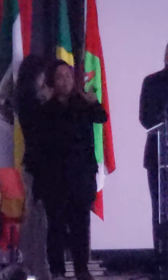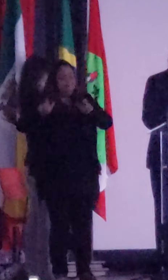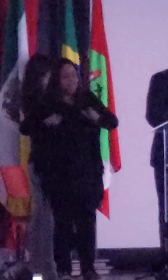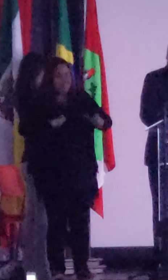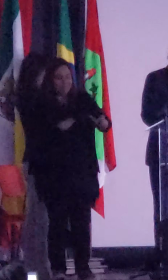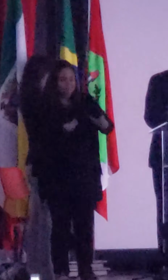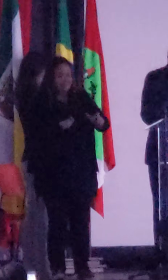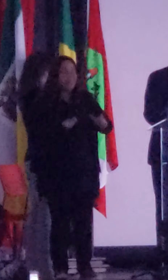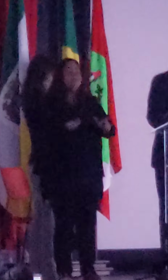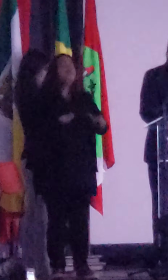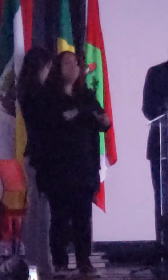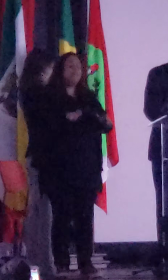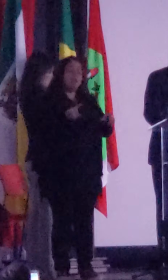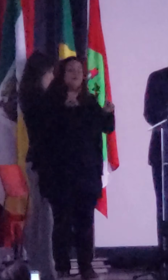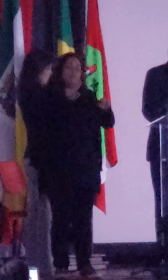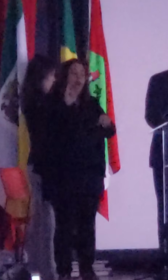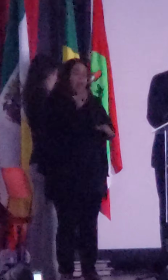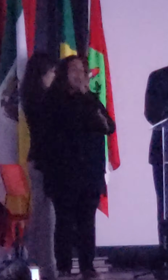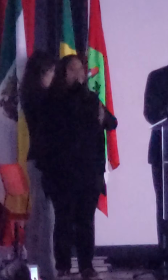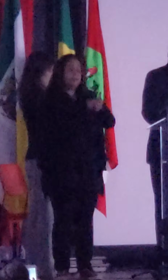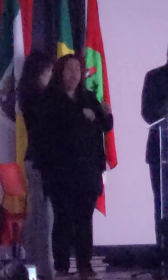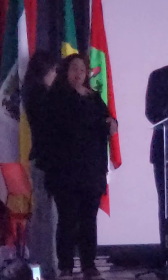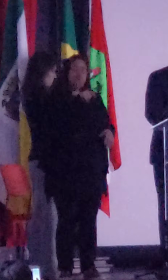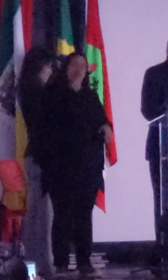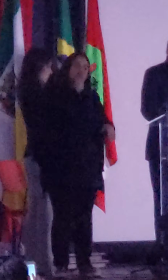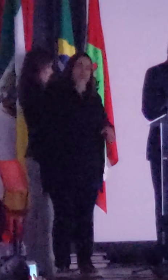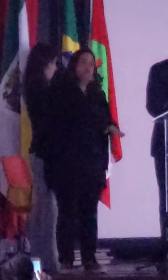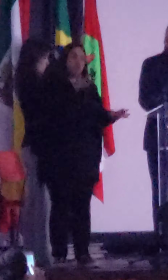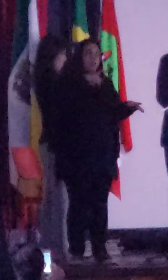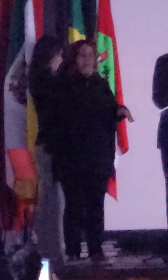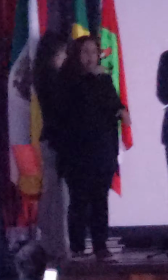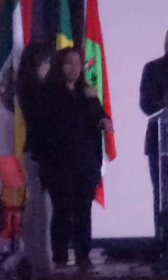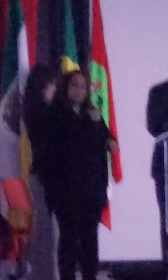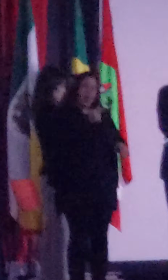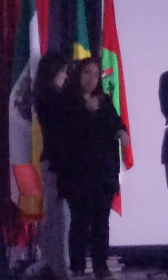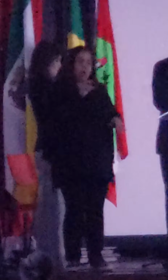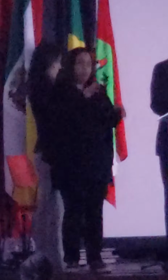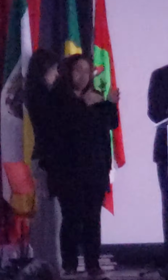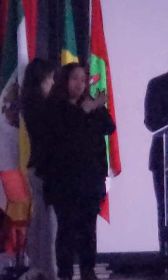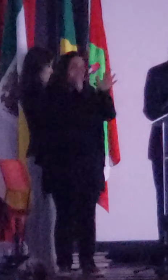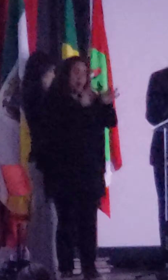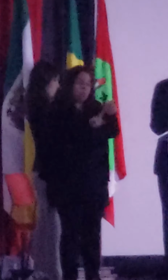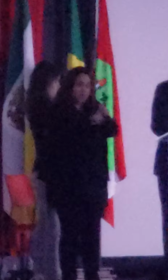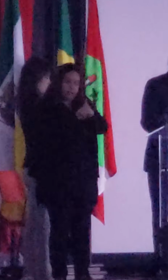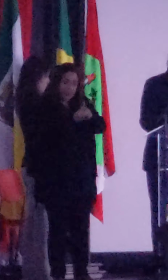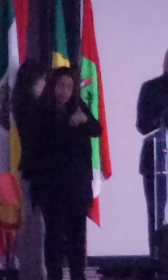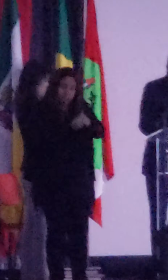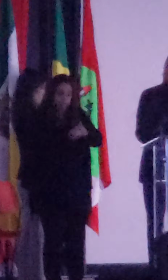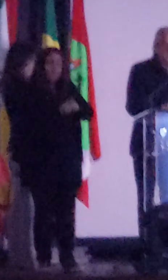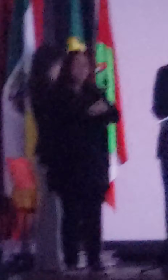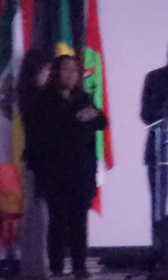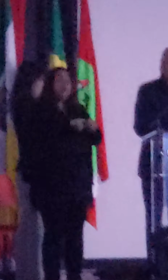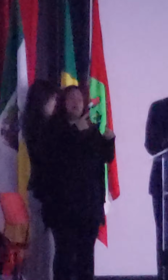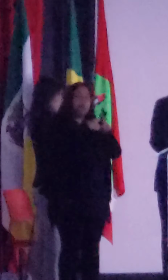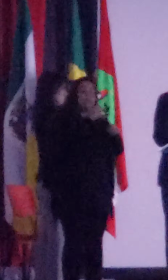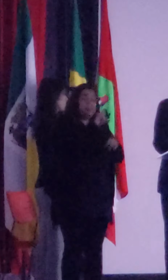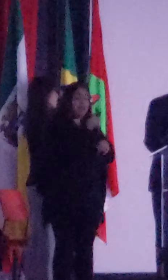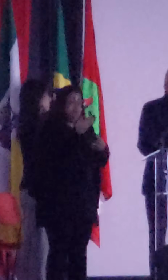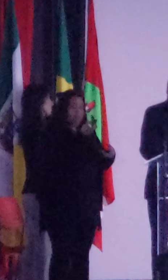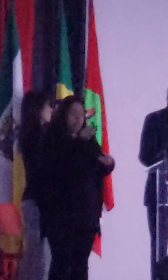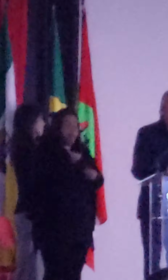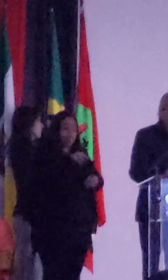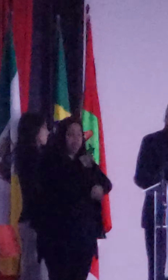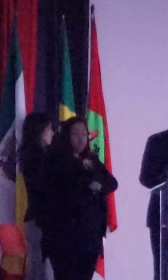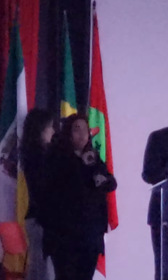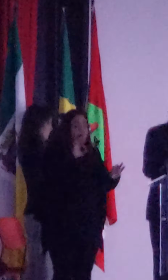Isso deverá ser assinado ainda essa semana, ou até o próprio mês. E se não forem disponibilizados ao IBRAM, por